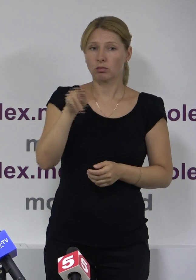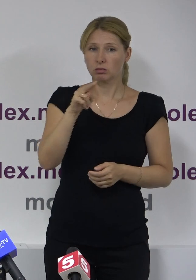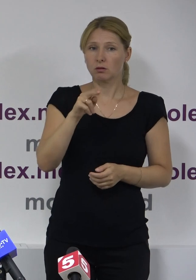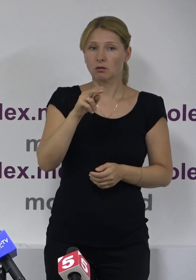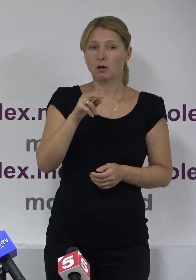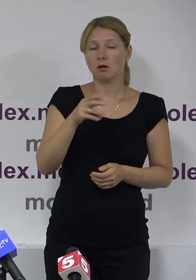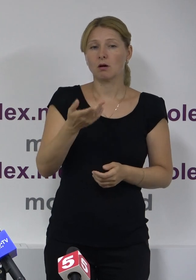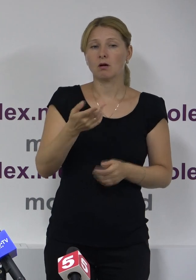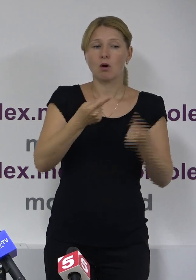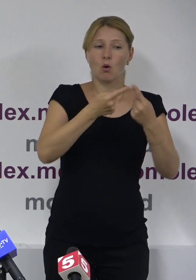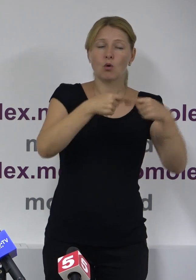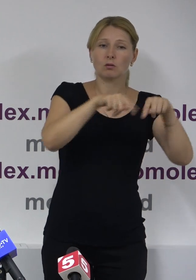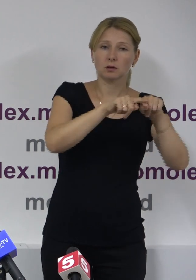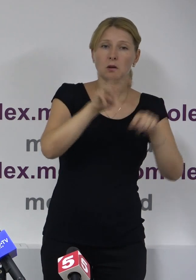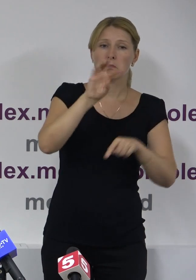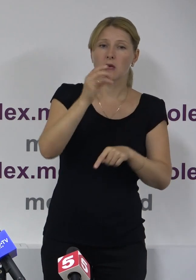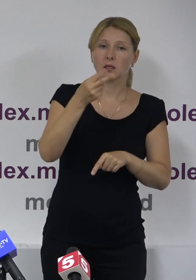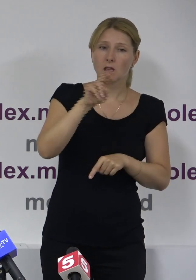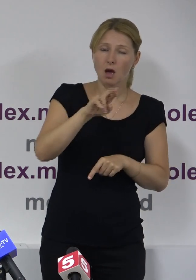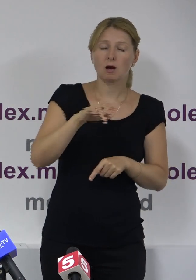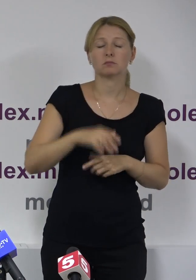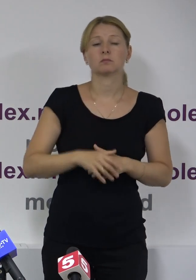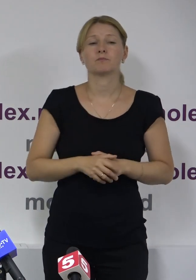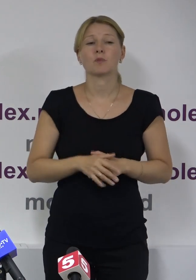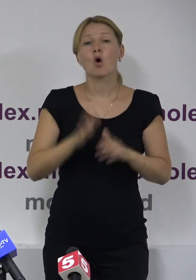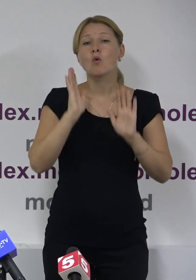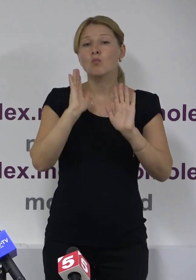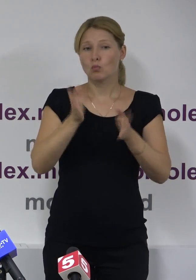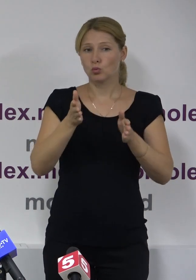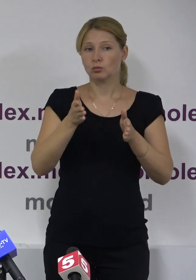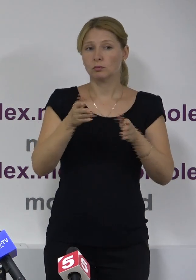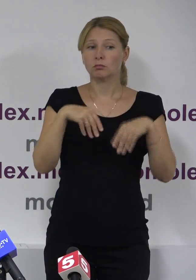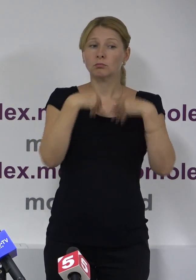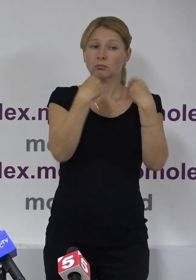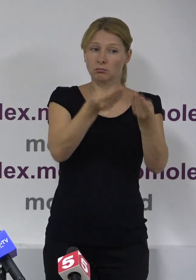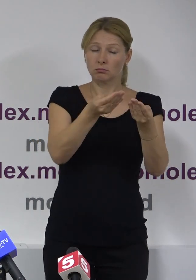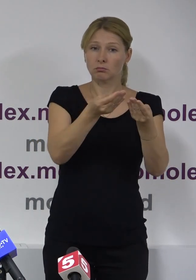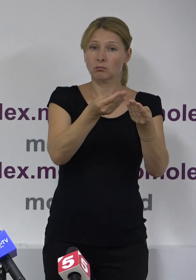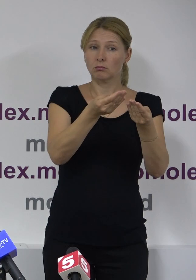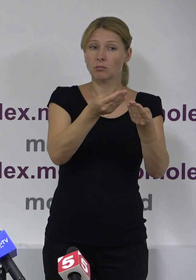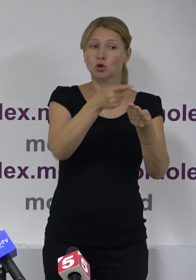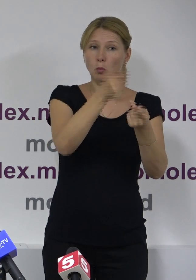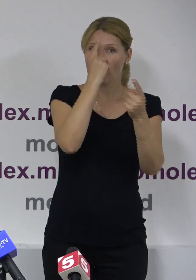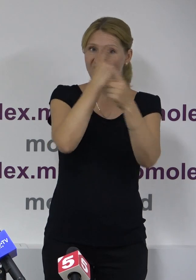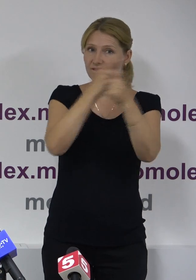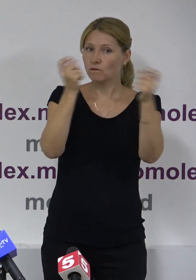societatea civilă și organizații media care vor fi susținute pentru a realiza activități de informare